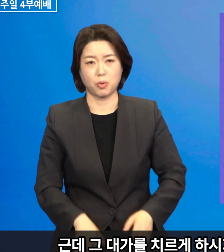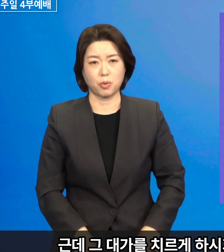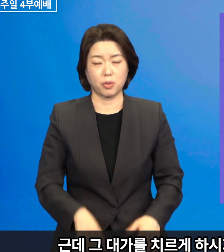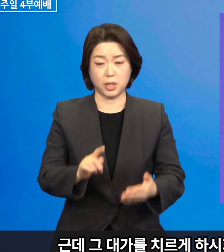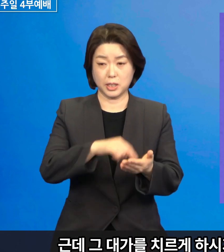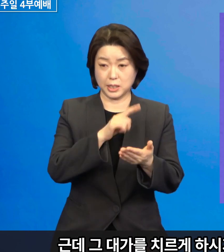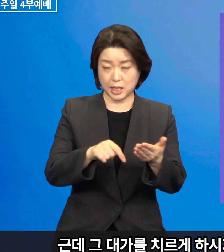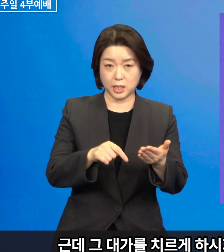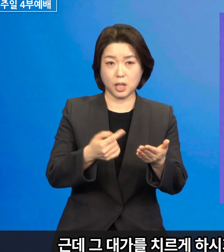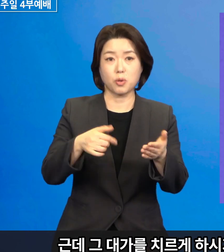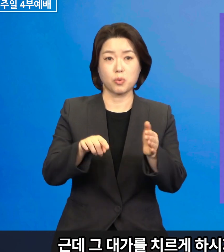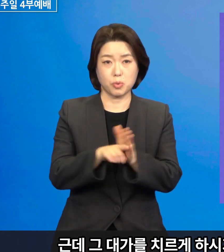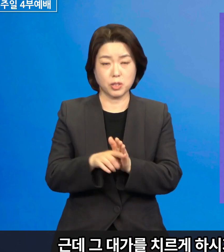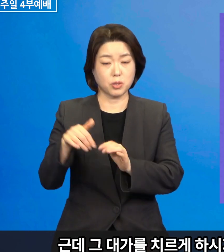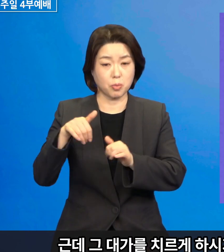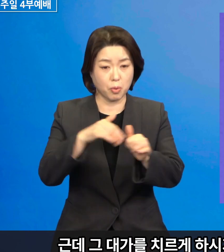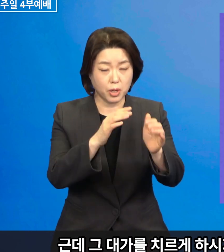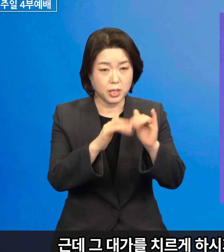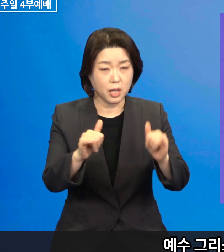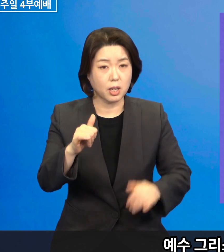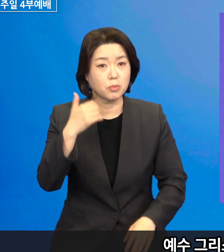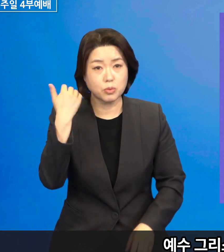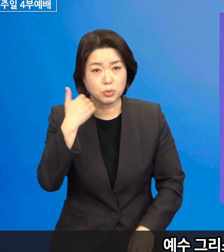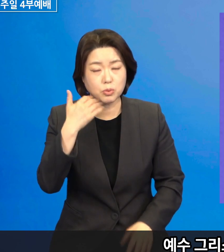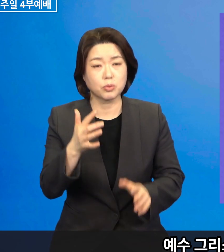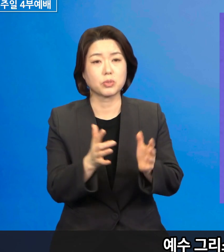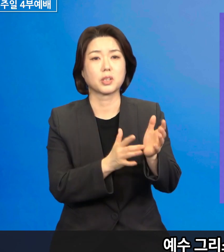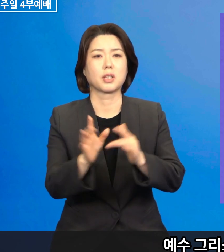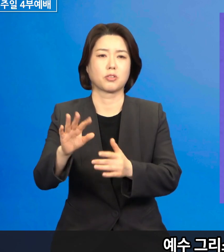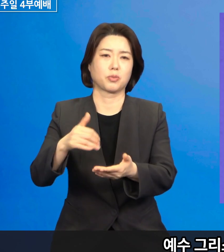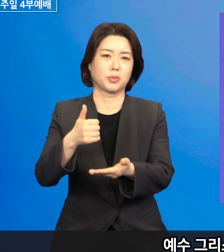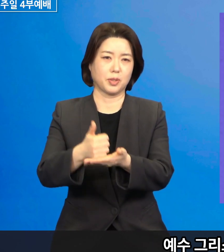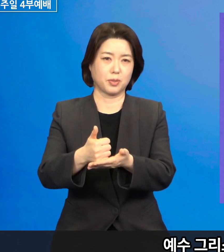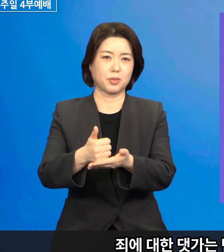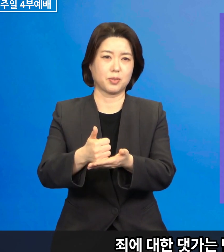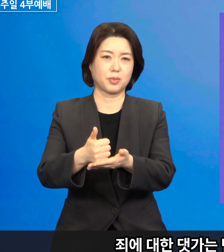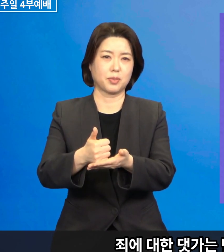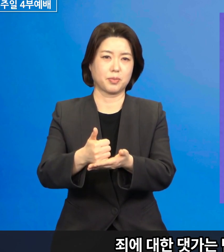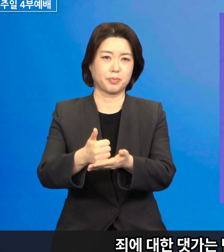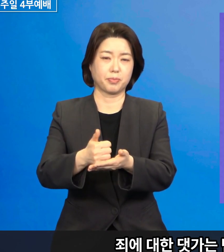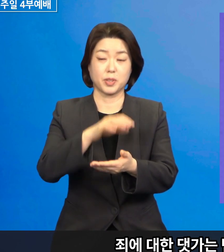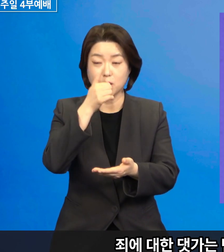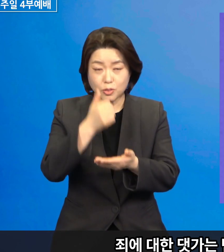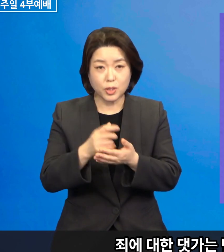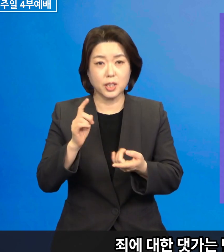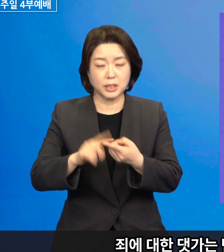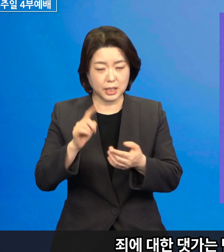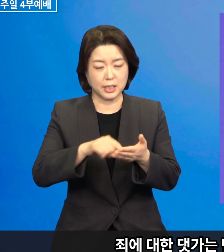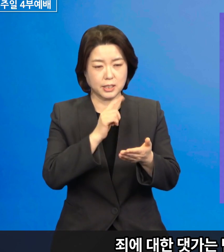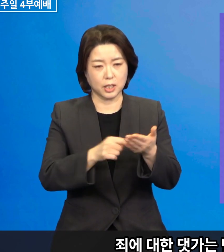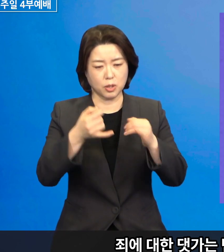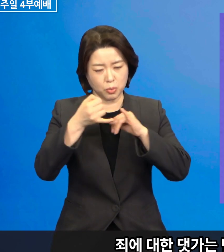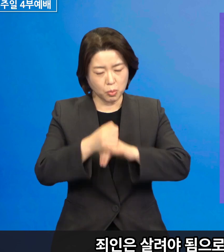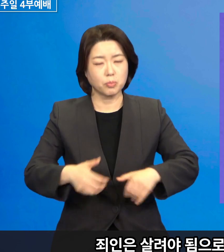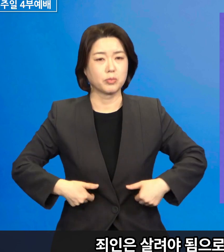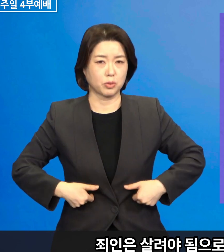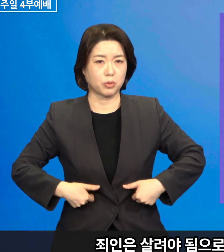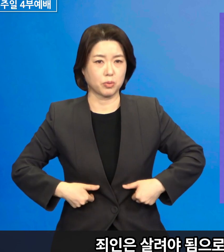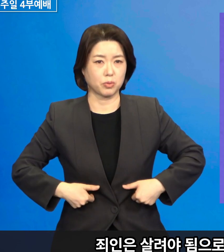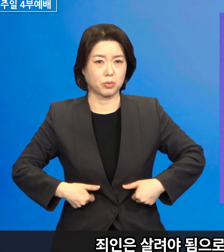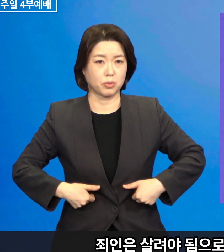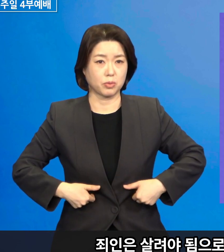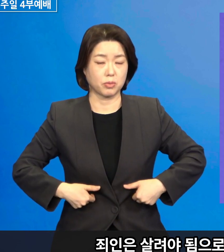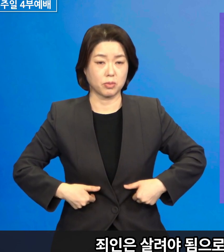치르게 하시기 위해 보내신 분이 누굽니까? 예수 그리스도이십니다. 죄에 대한 대가는 반드시 치러야 되는데